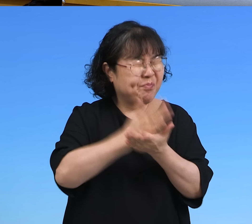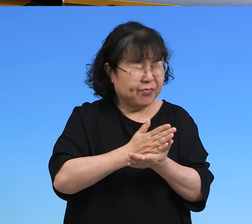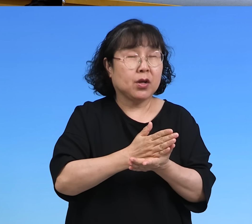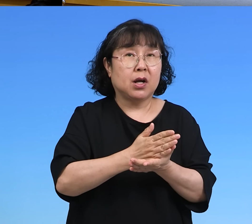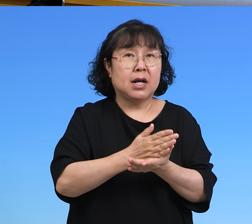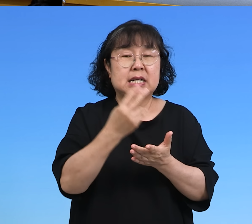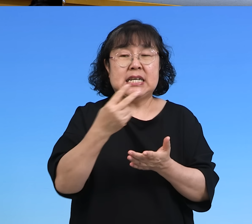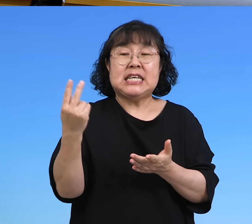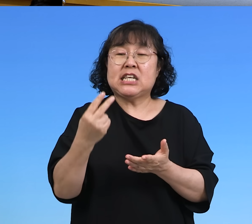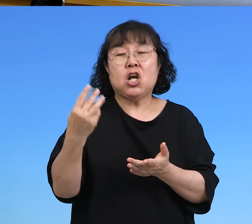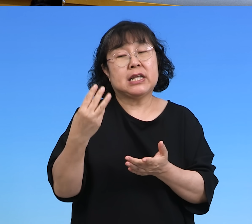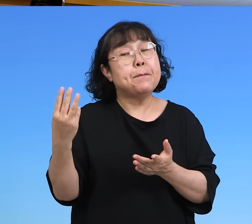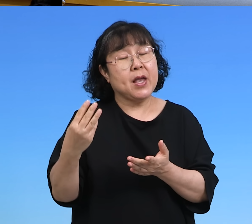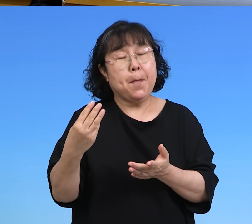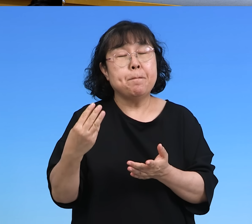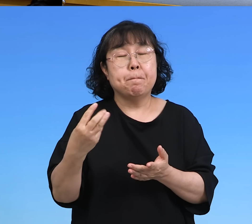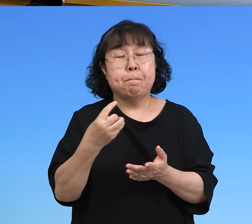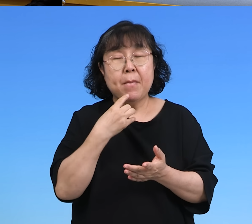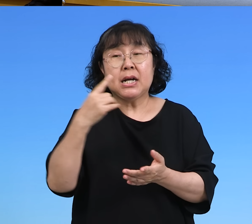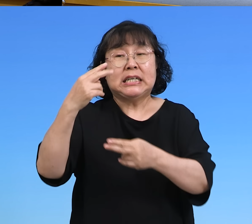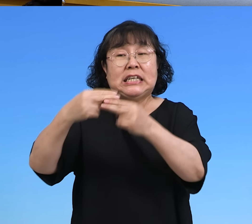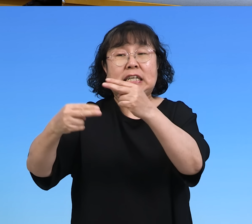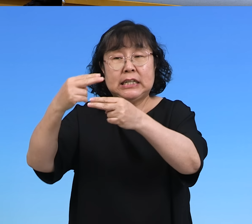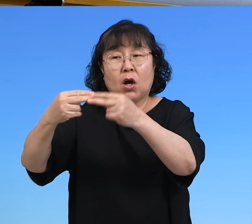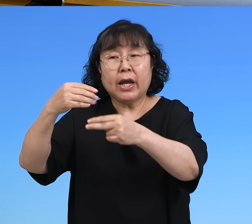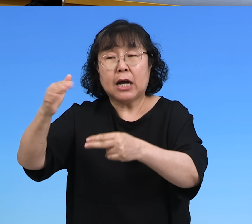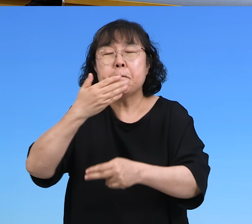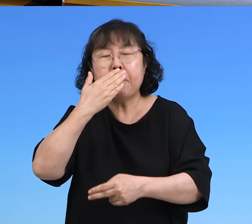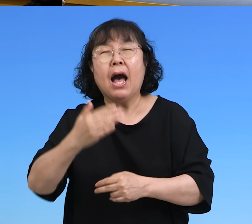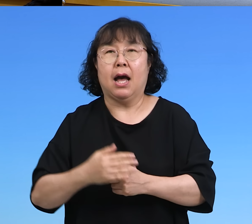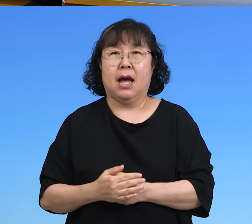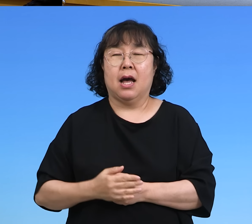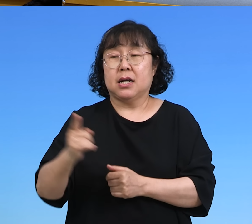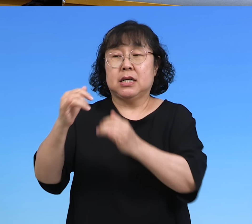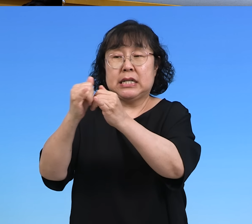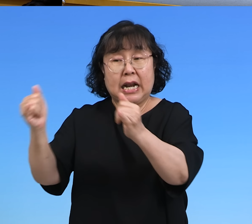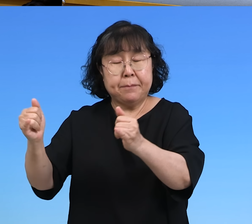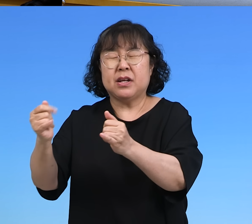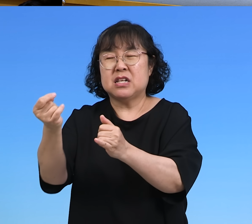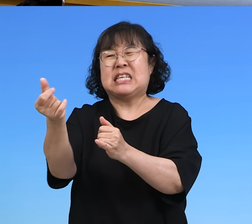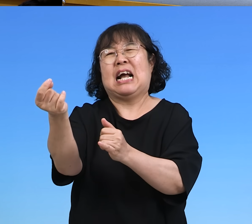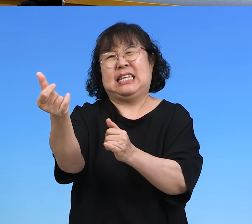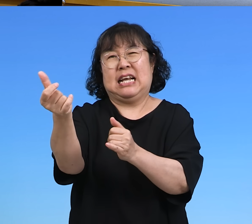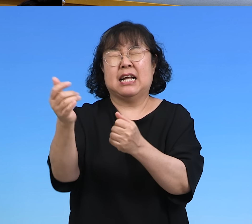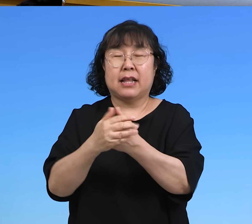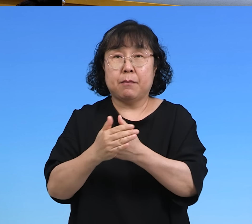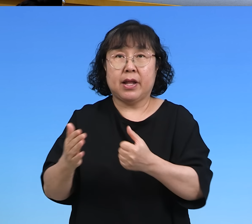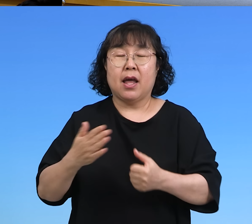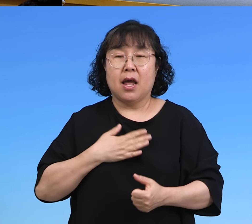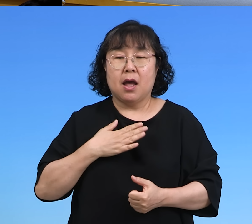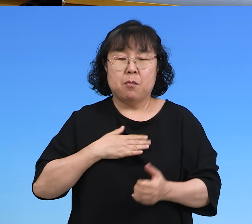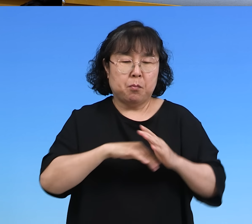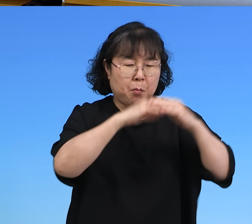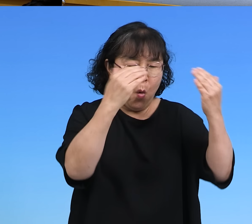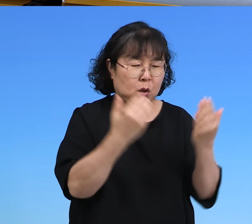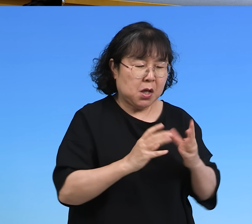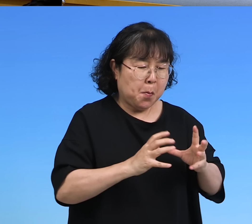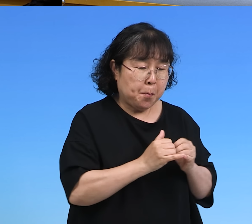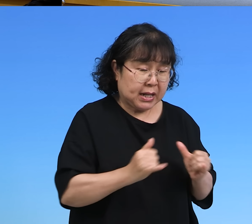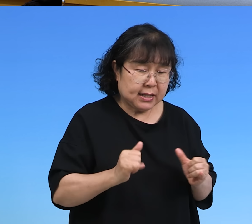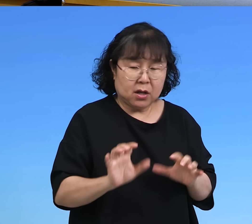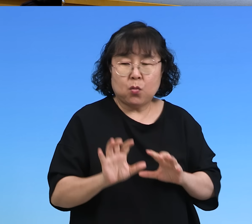말고 2-3천 명만 올라가서 아이를 치게 하소서. 그들은 소수니 모든 백성을 그리로 보내어